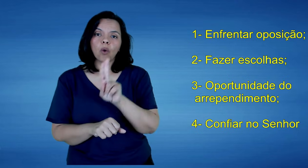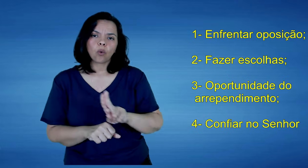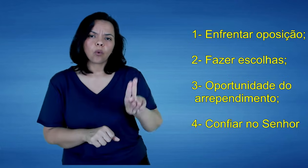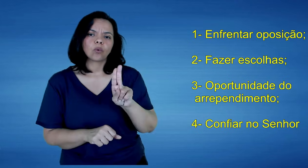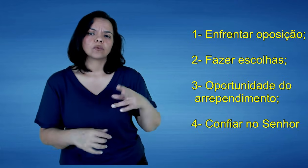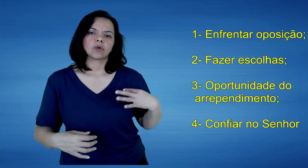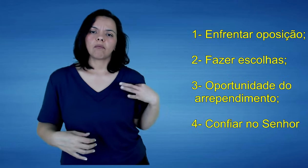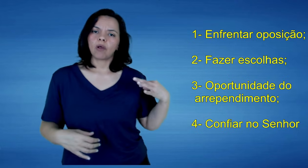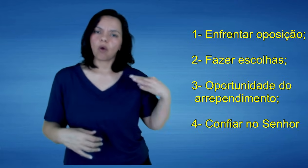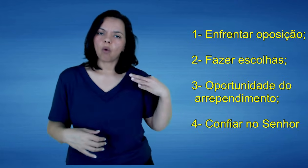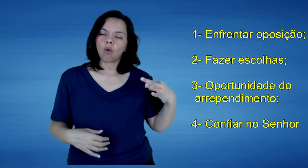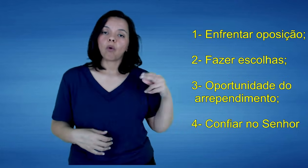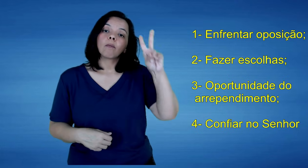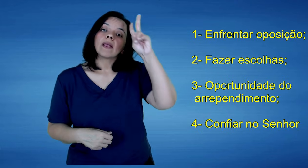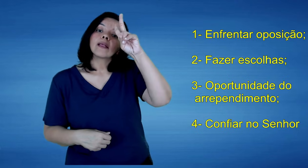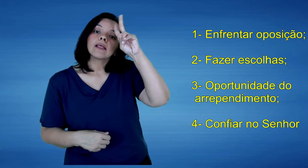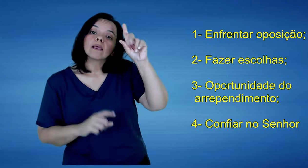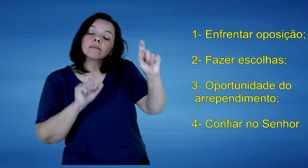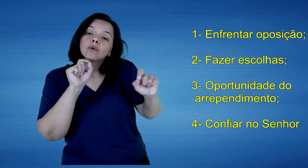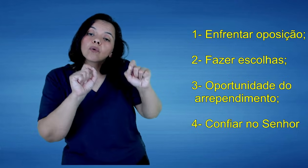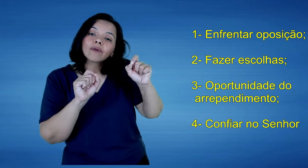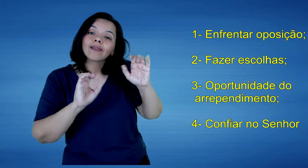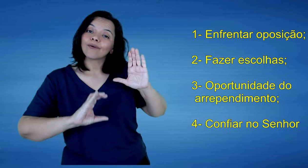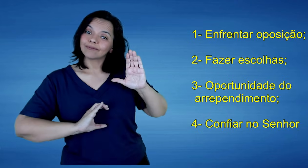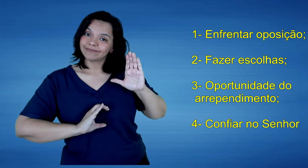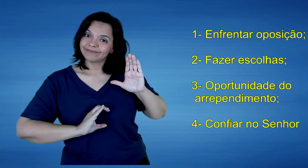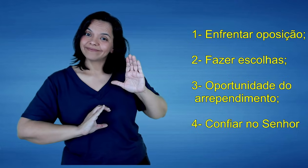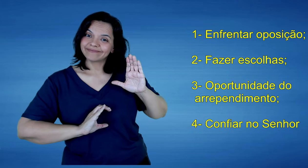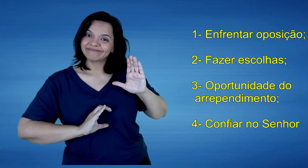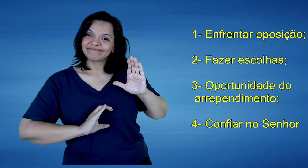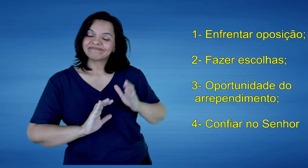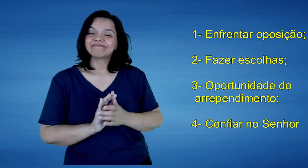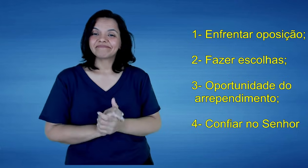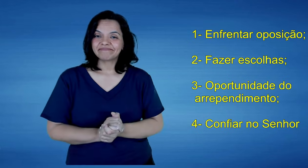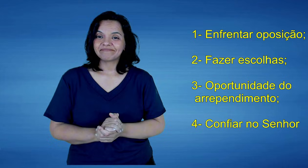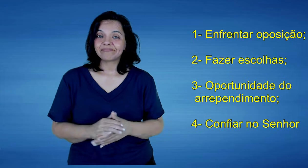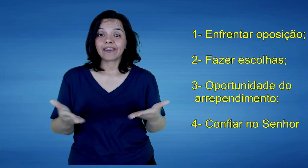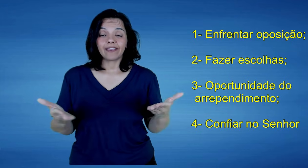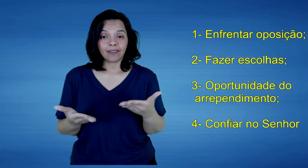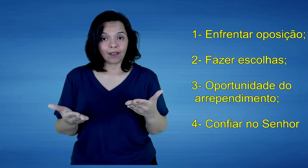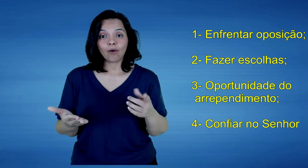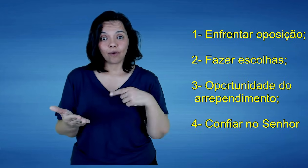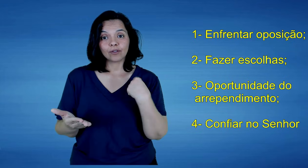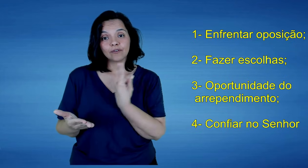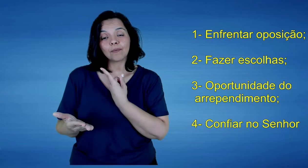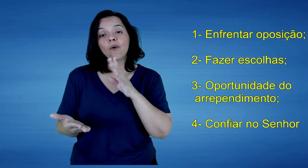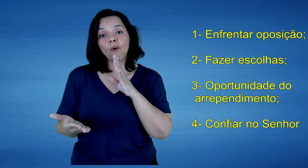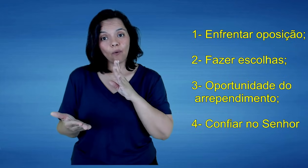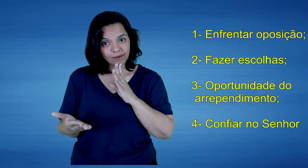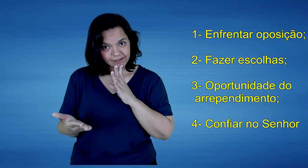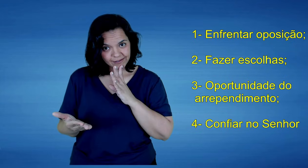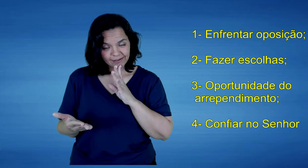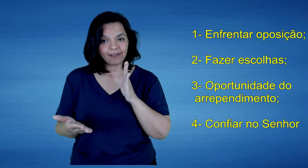Atualmente, muitas religiões, elas usam também essas roupas que trazem na lembrança